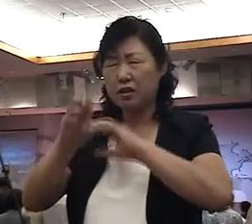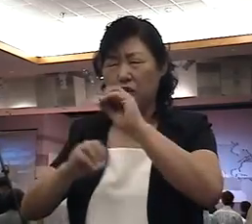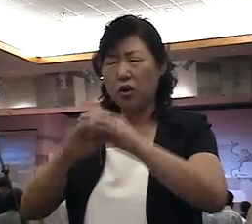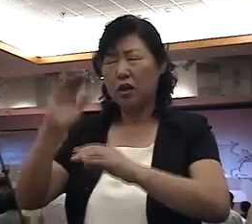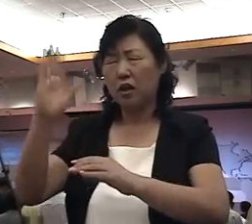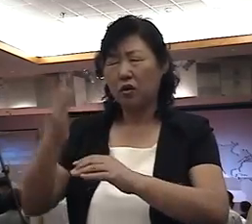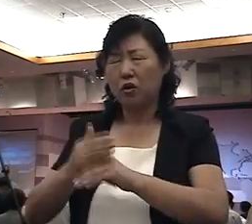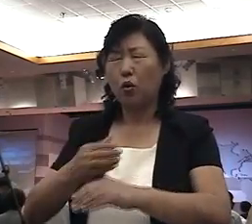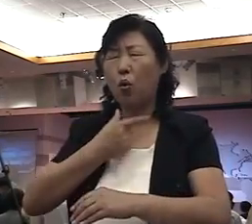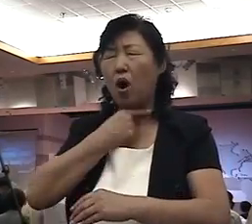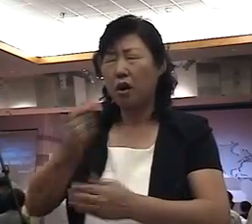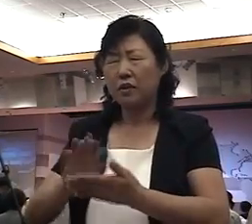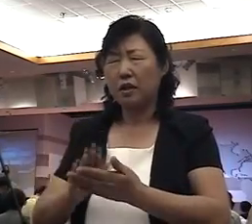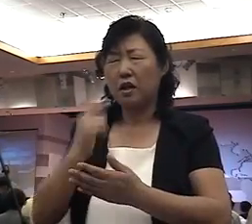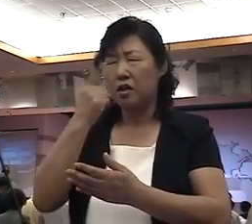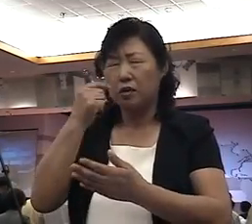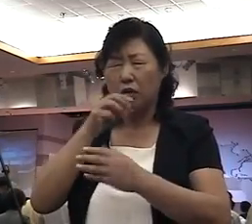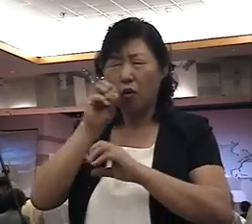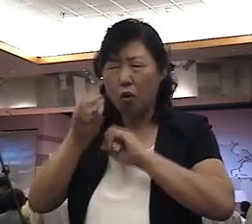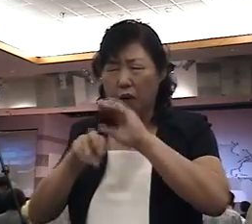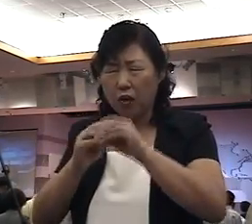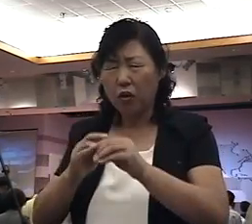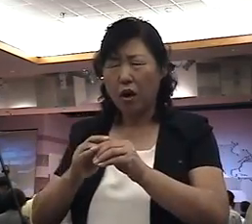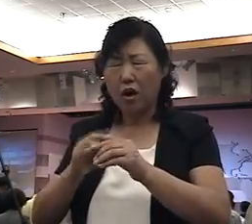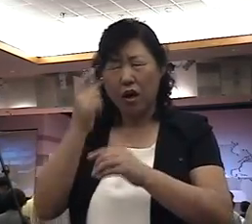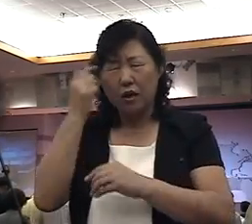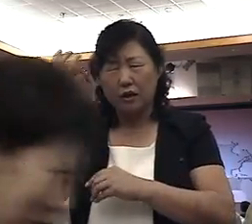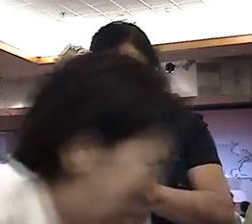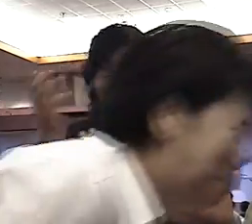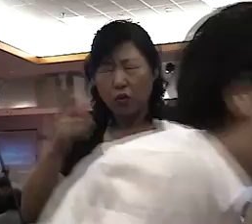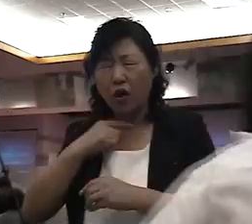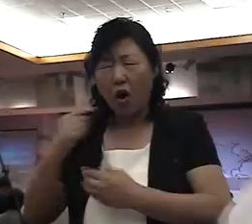입술의 고백과 찬송이 성경과 헌신의 열매로 나타나게 하옵소서.